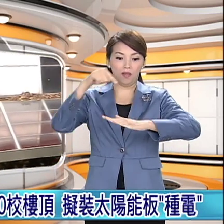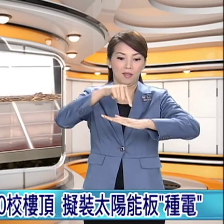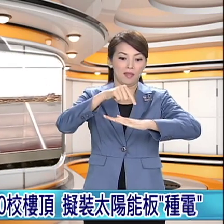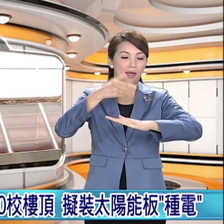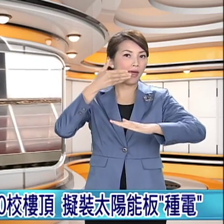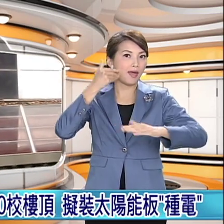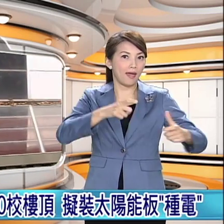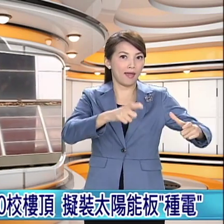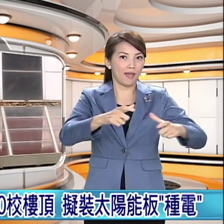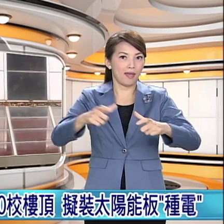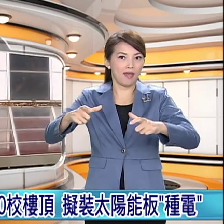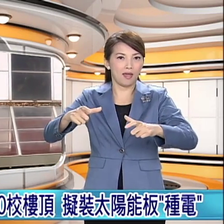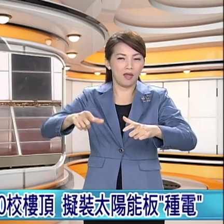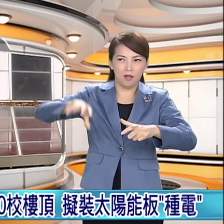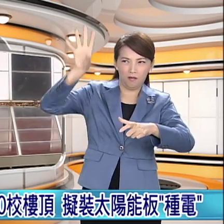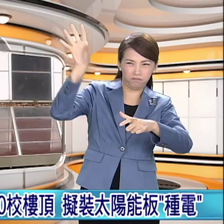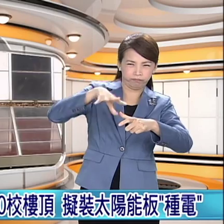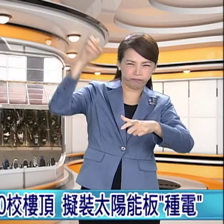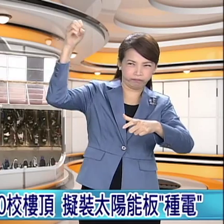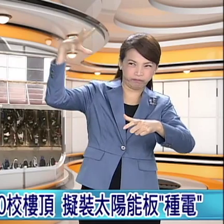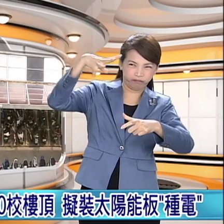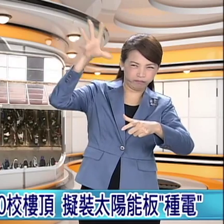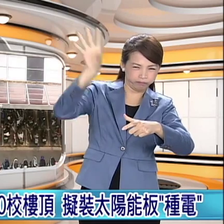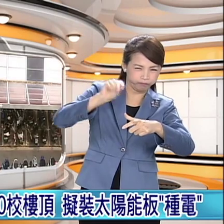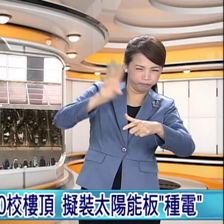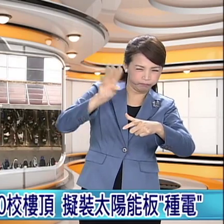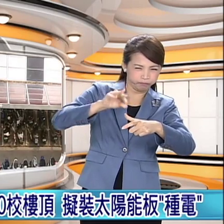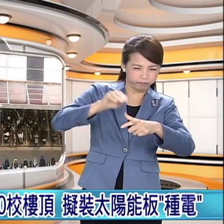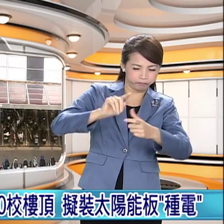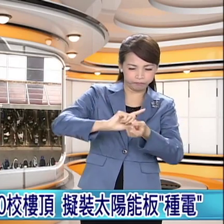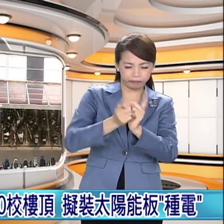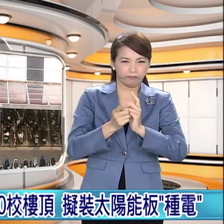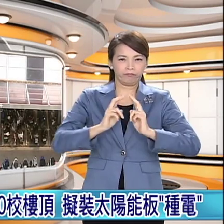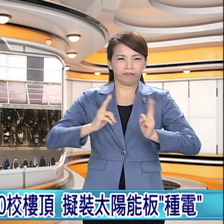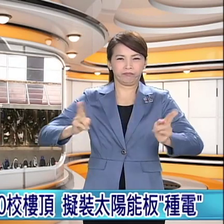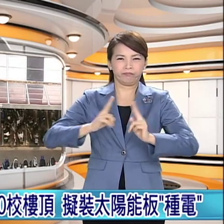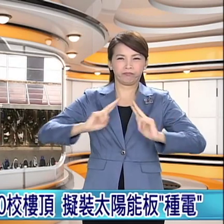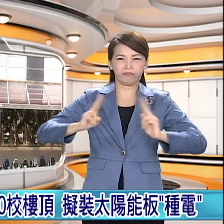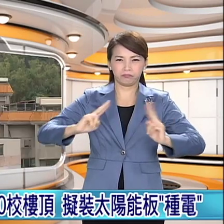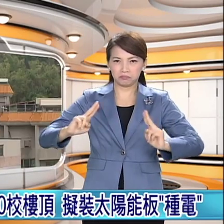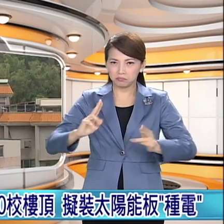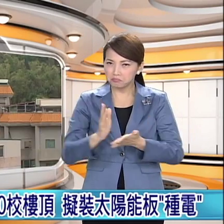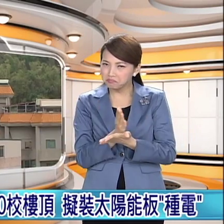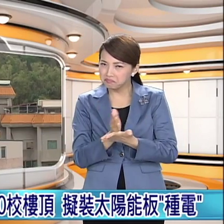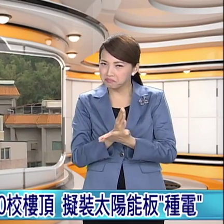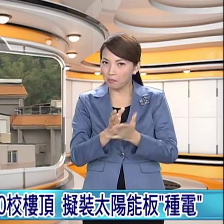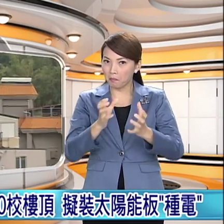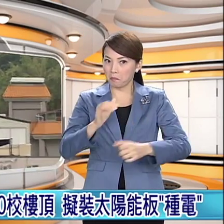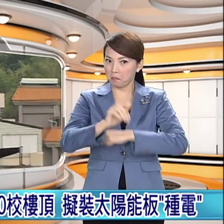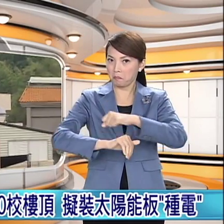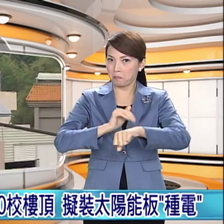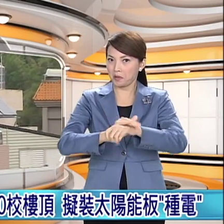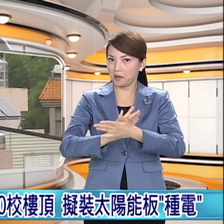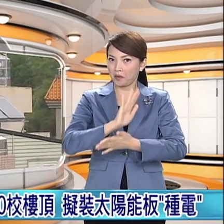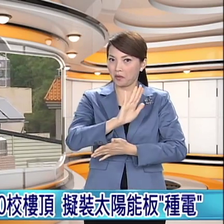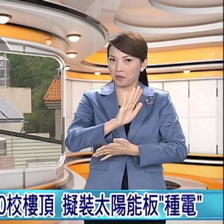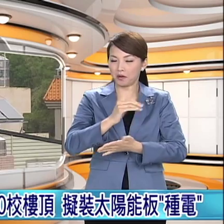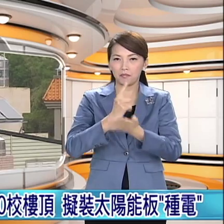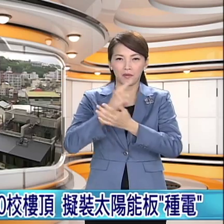县内180所学校的校舍屋顶装设太阳能光电板，预计在设置完工